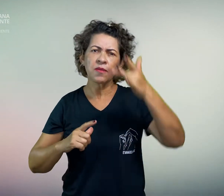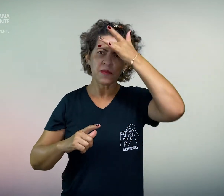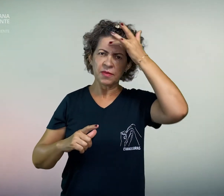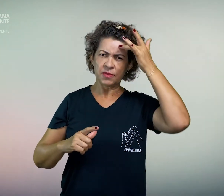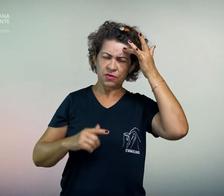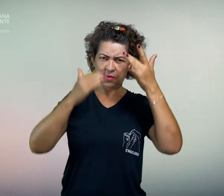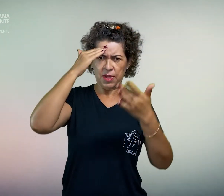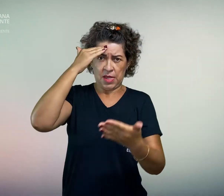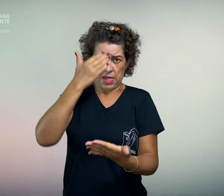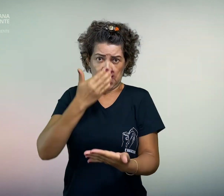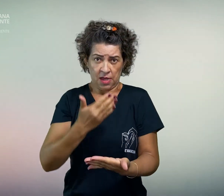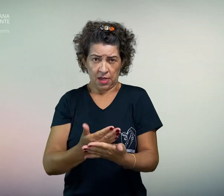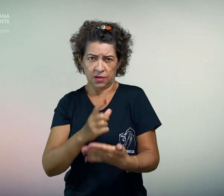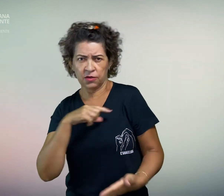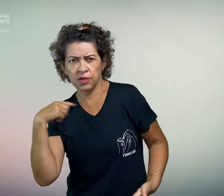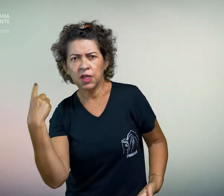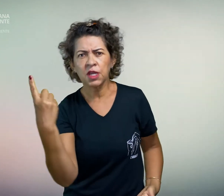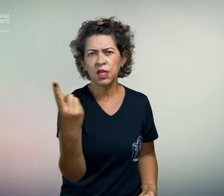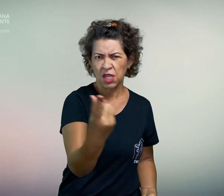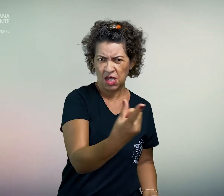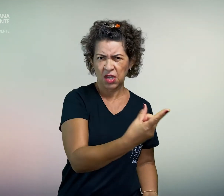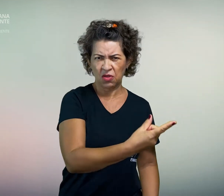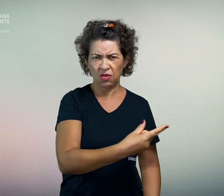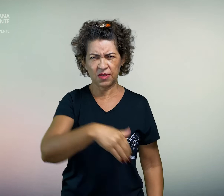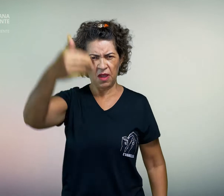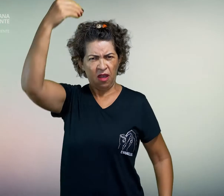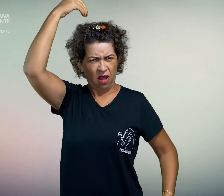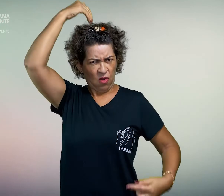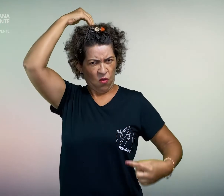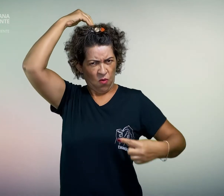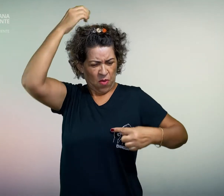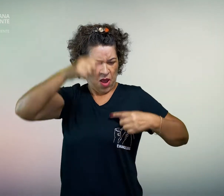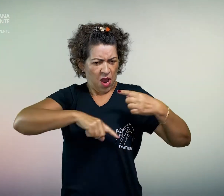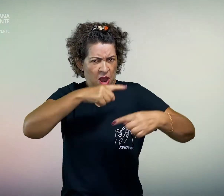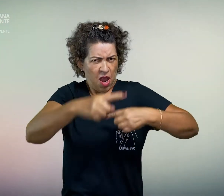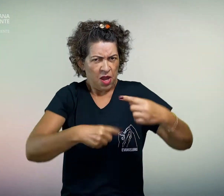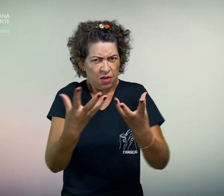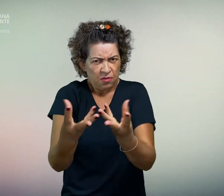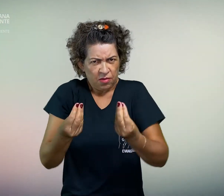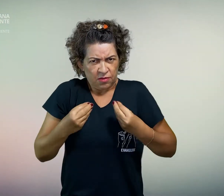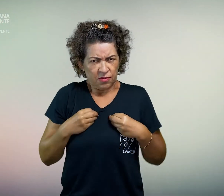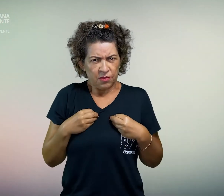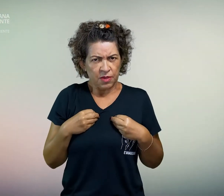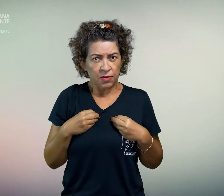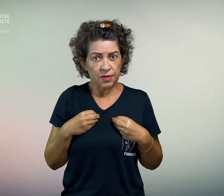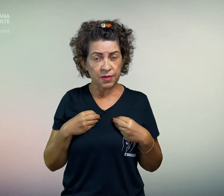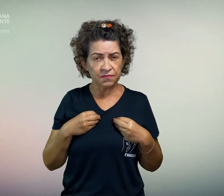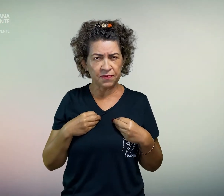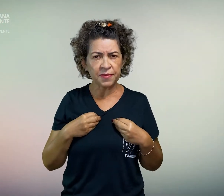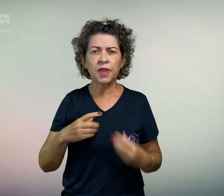Muita gente acredita que herdamos dos nossos pais a culpa dos erros que eles